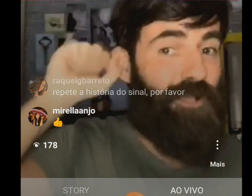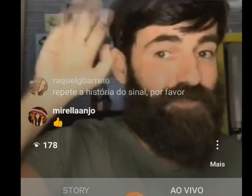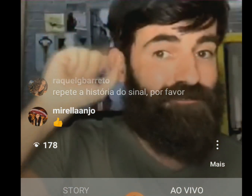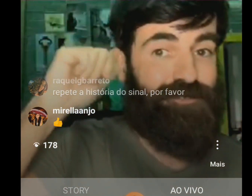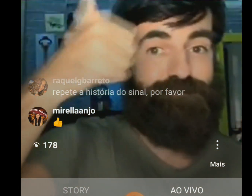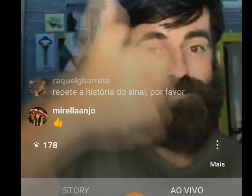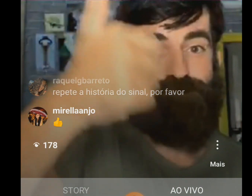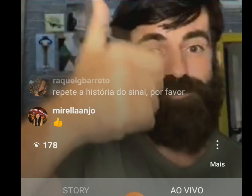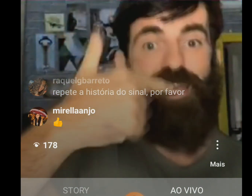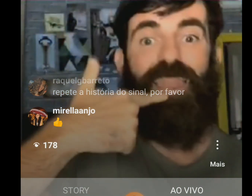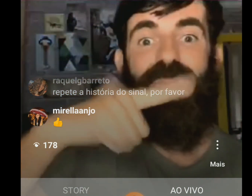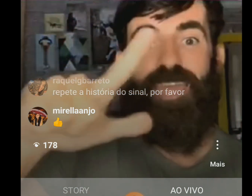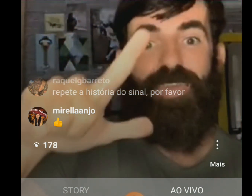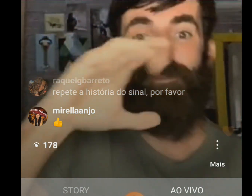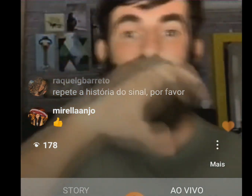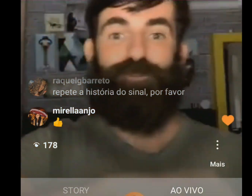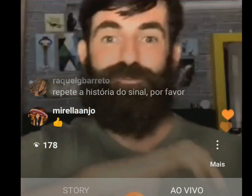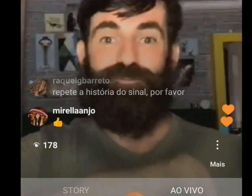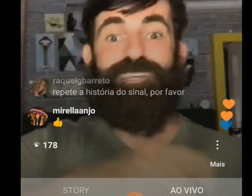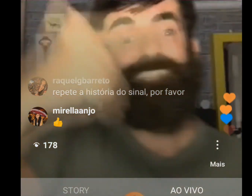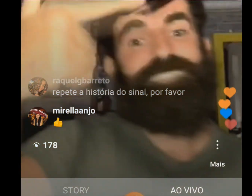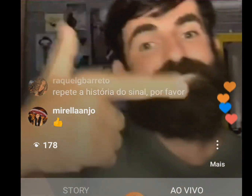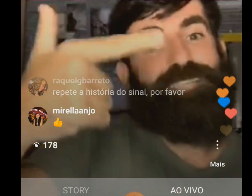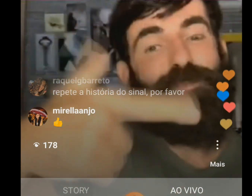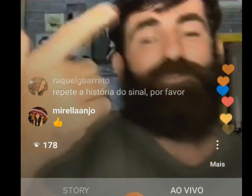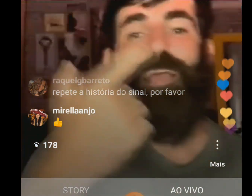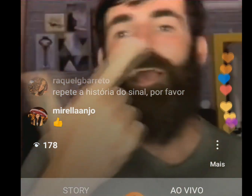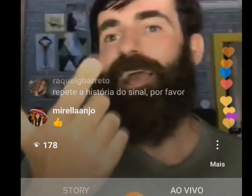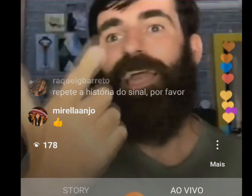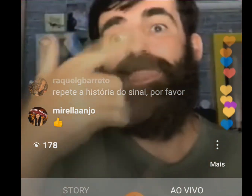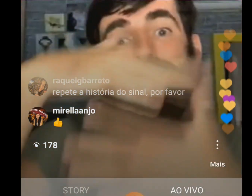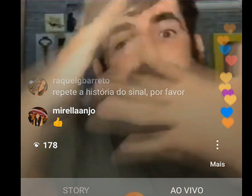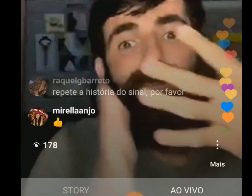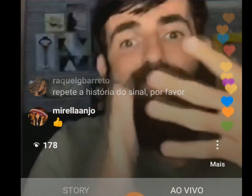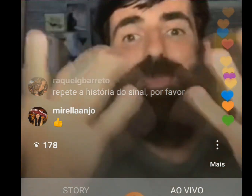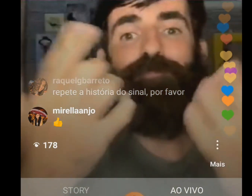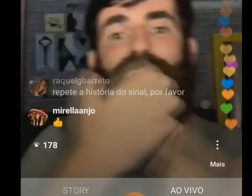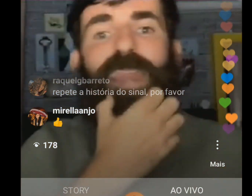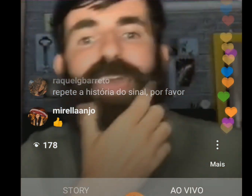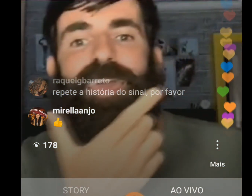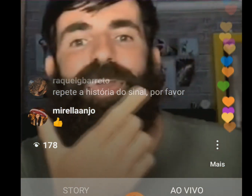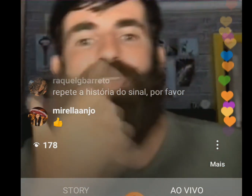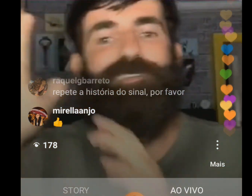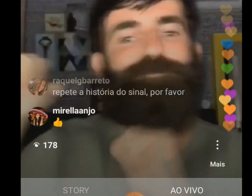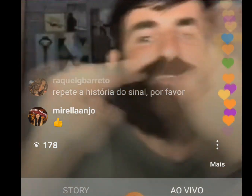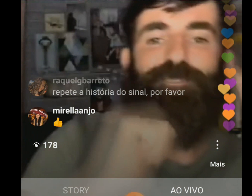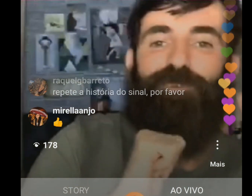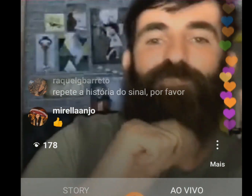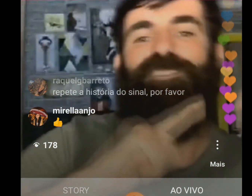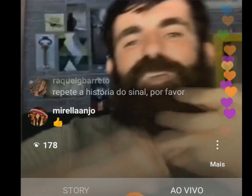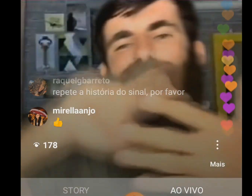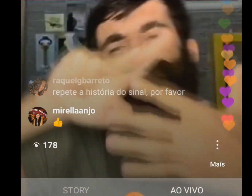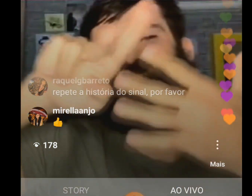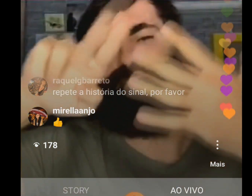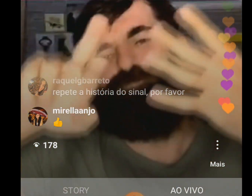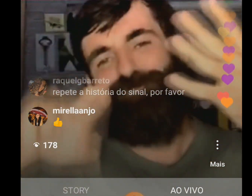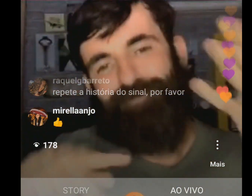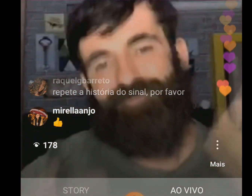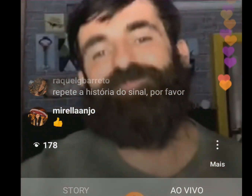a primeira língua é o português. A segunda língua pode ser que você escolher, pode ser Libras, pode ser inglês, pode ser qualquer outra língua.